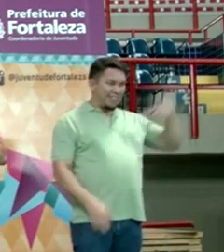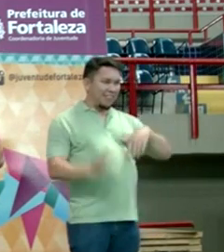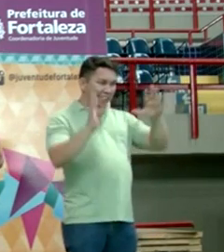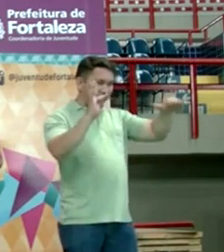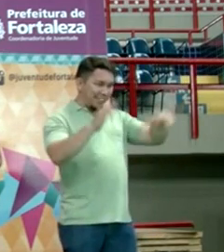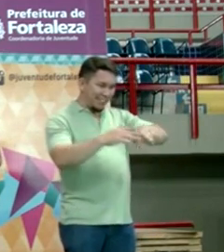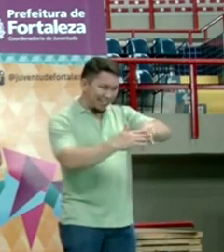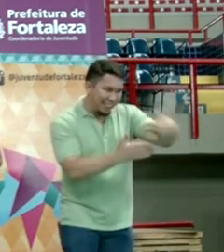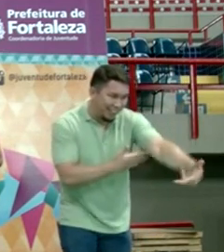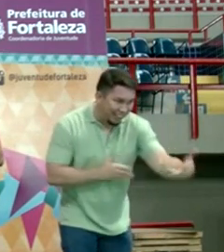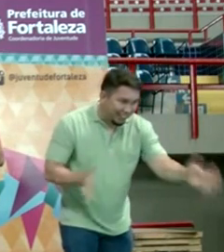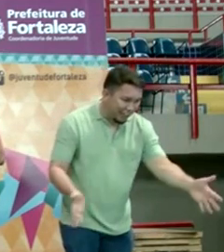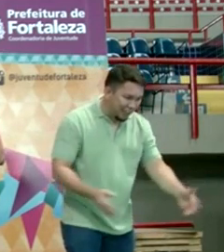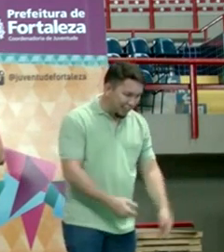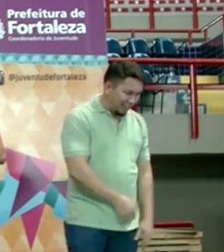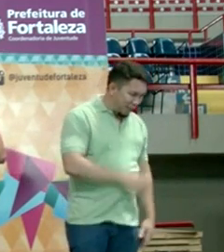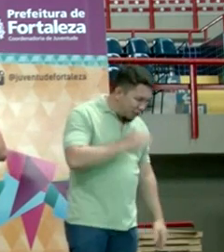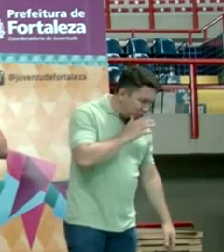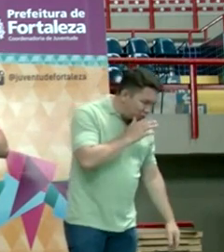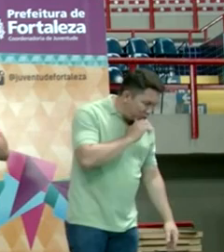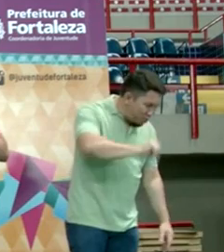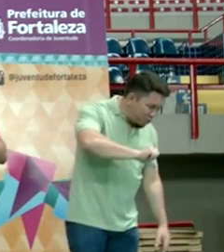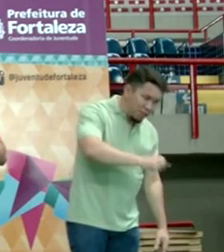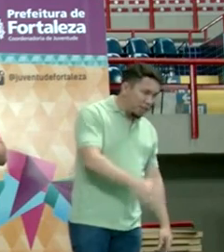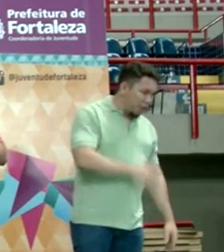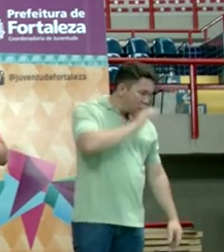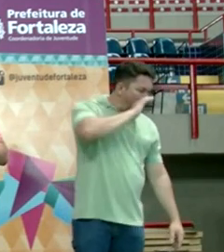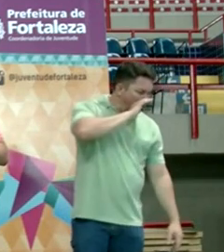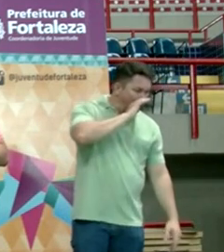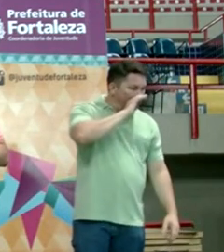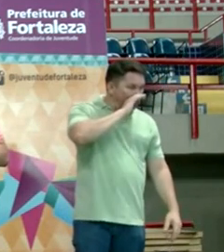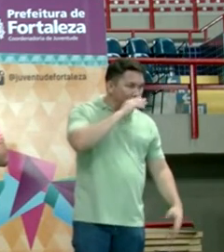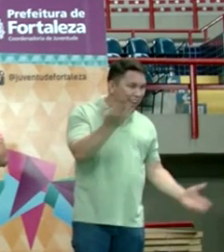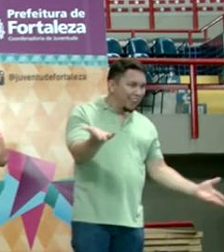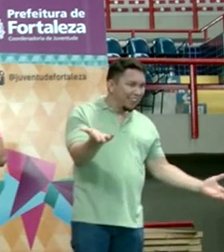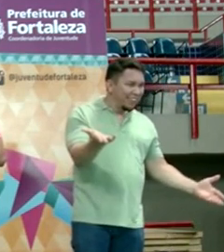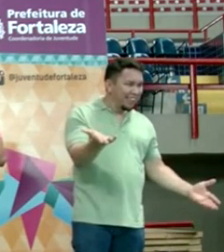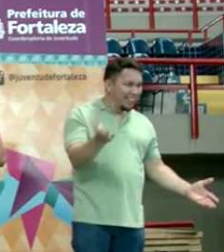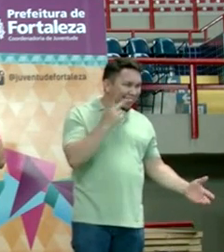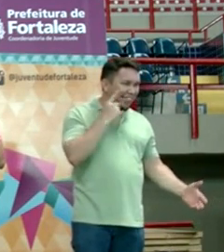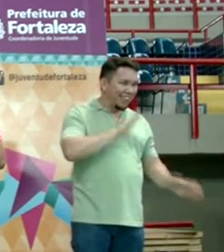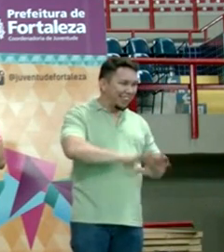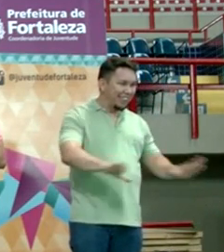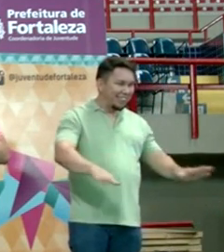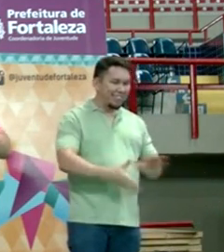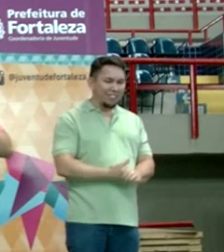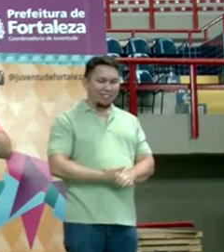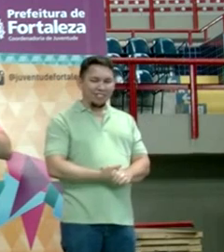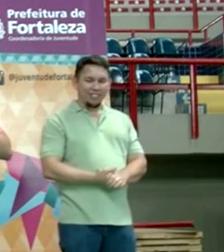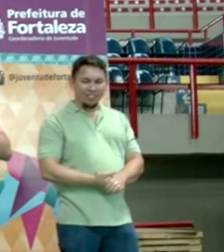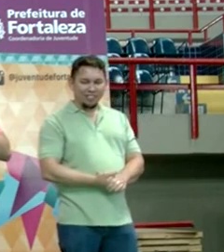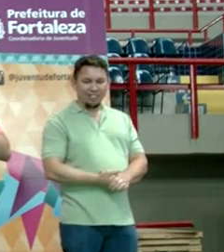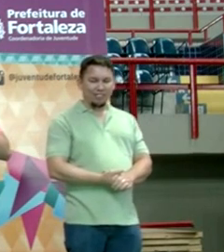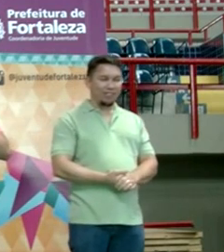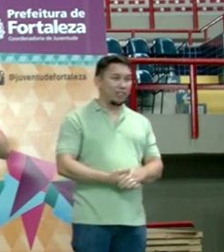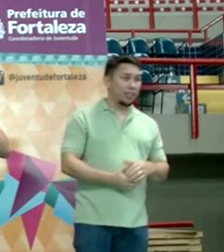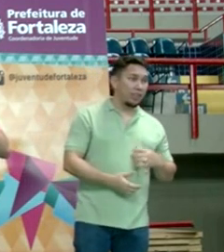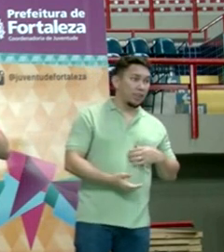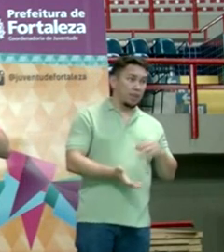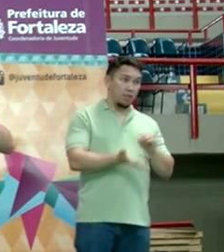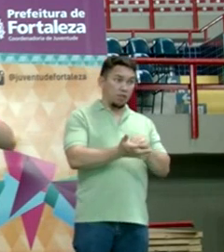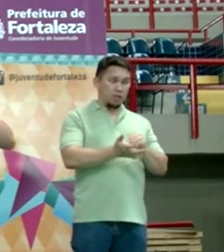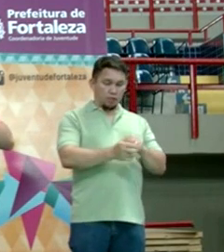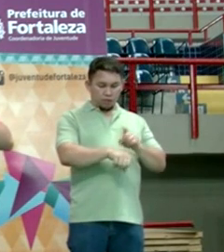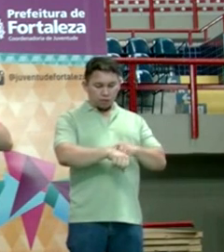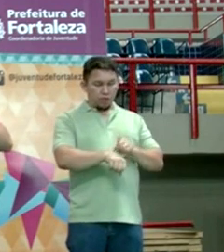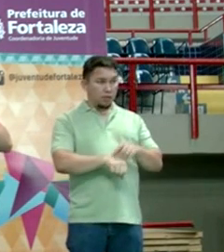buuu. Ninguém fica assim, João, tá? Faltando. Termina, sabe quanto tempo faltou? 6 horas para rolar a